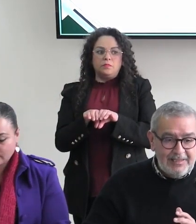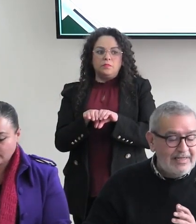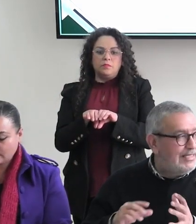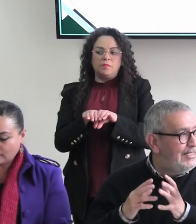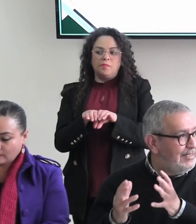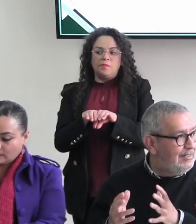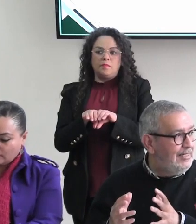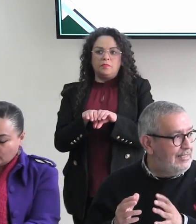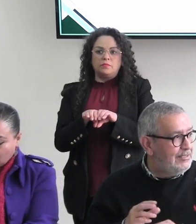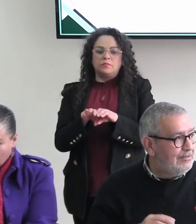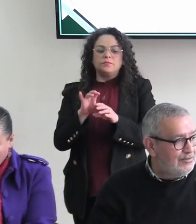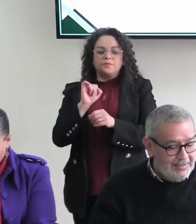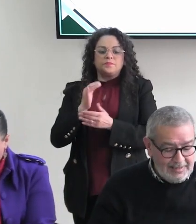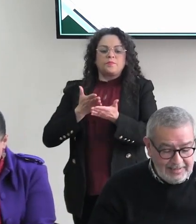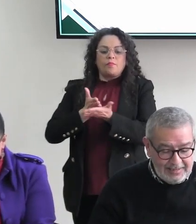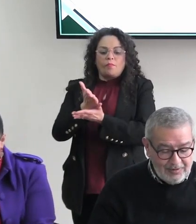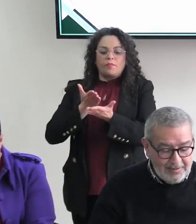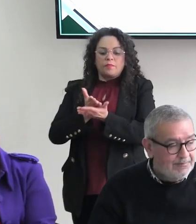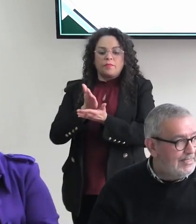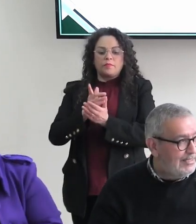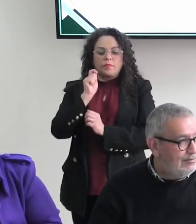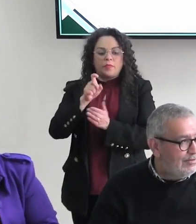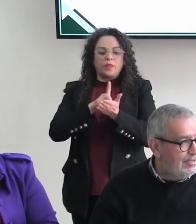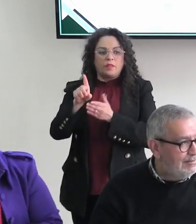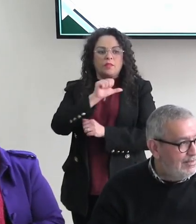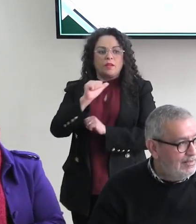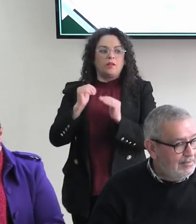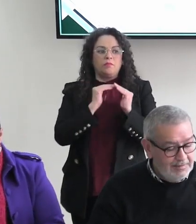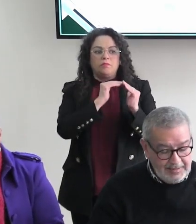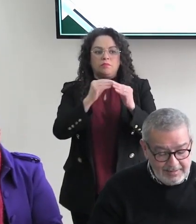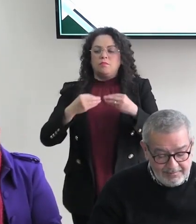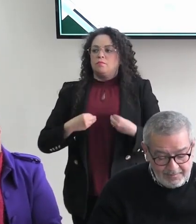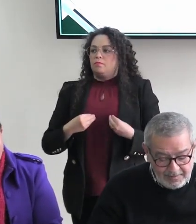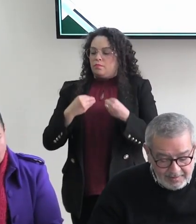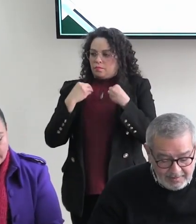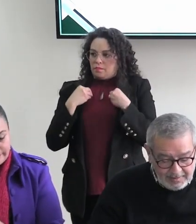¿cómo decirlo?, acceder a esta cosa del derecho a la vivienda, ¿no?, que